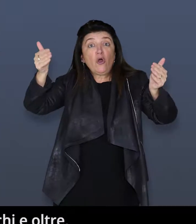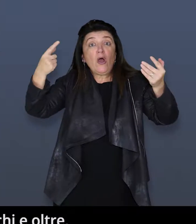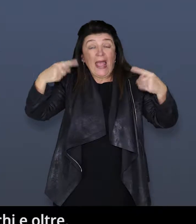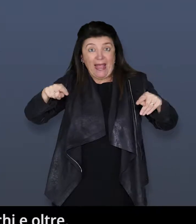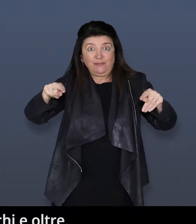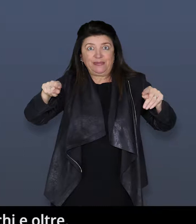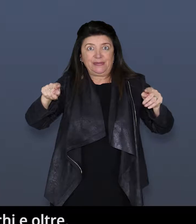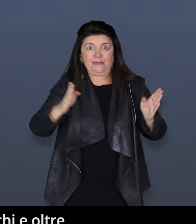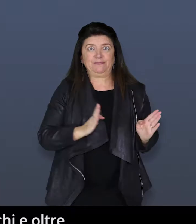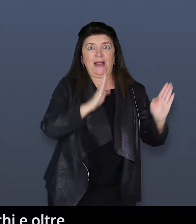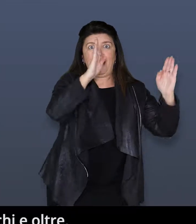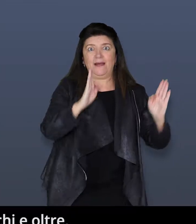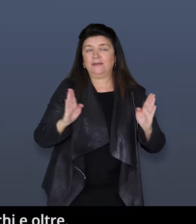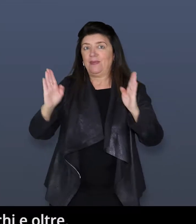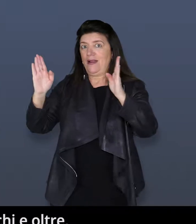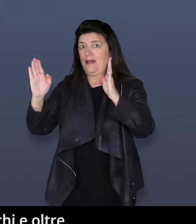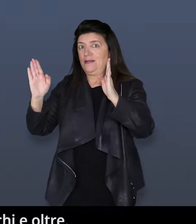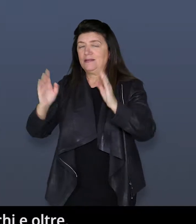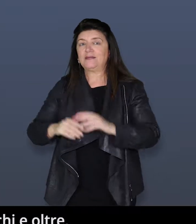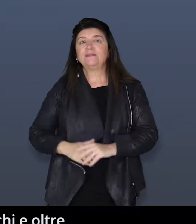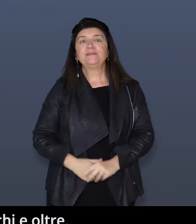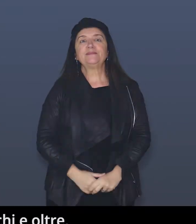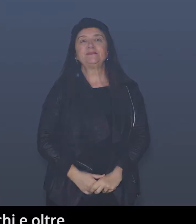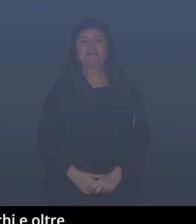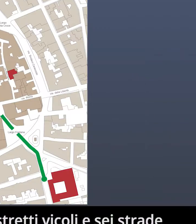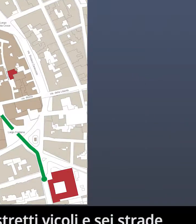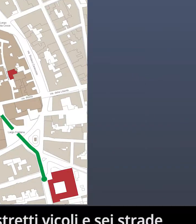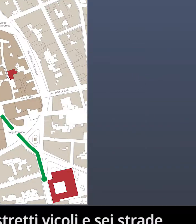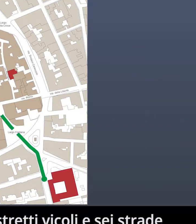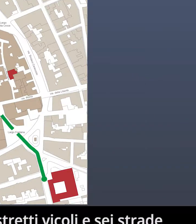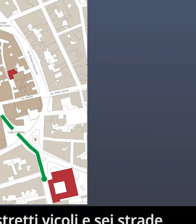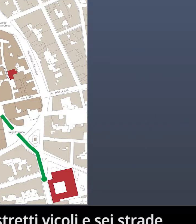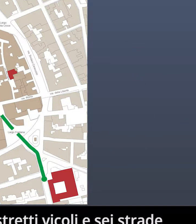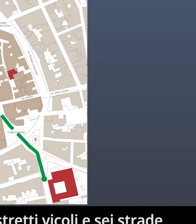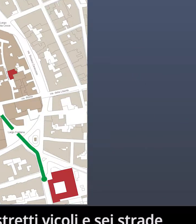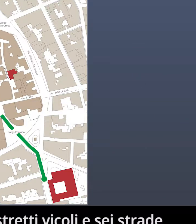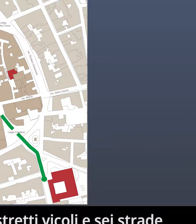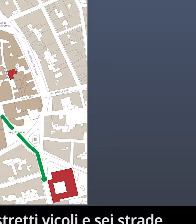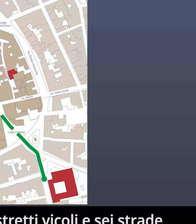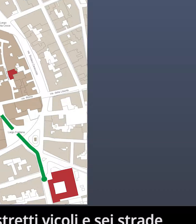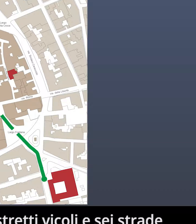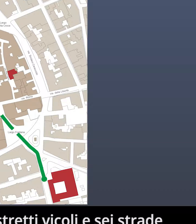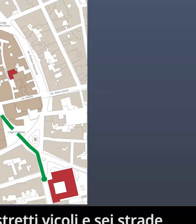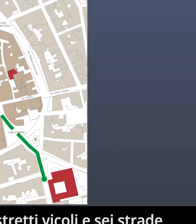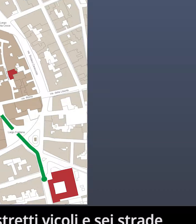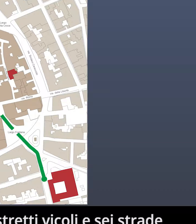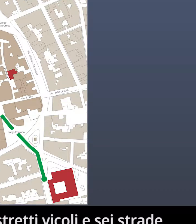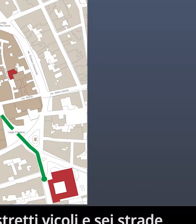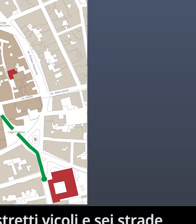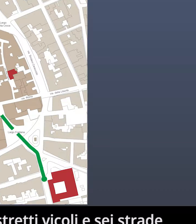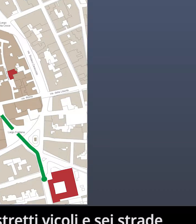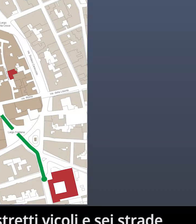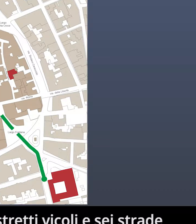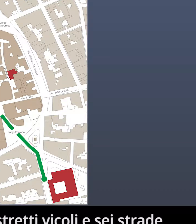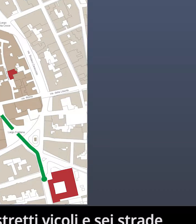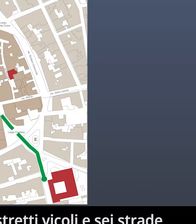cinta muraria, sostituendosi ad essa. È possibile entrare nel borgo attraverso stretti